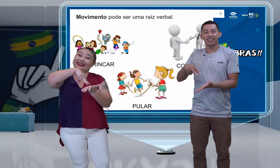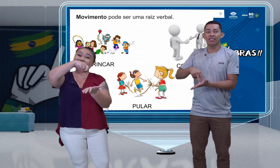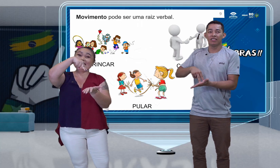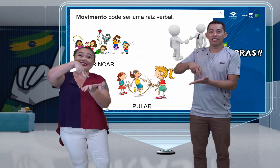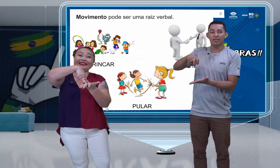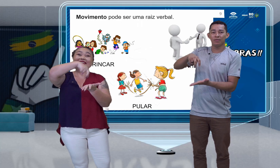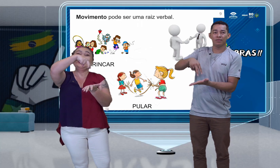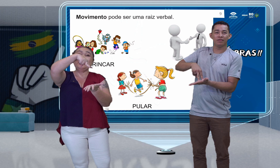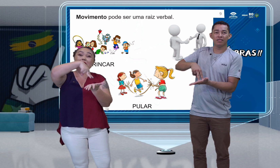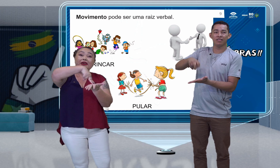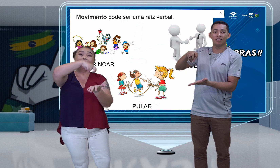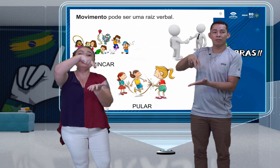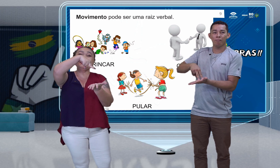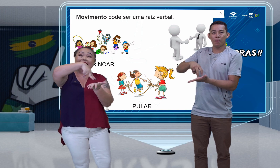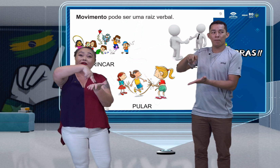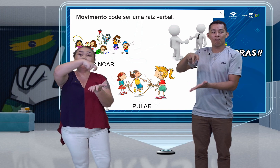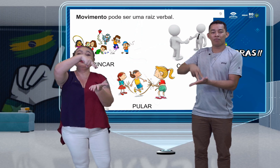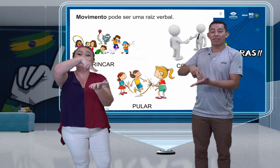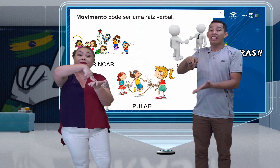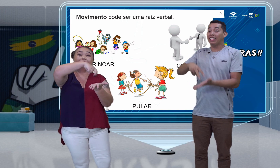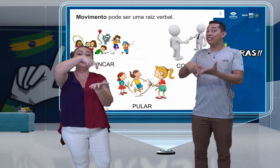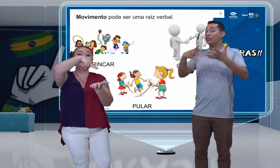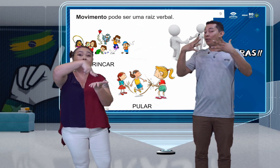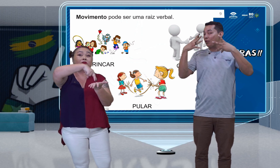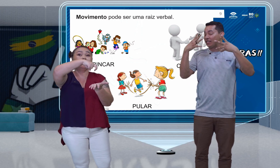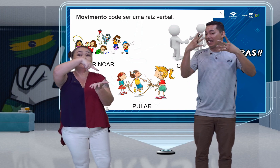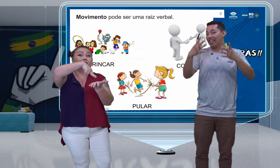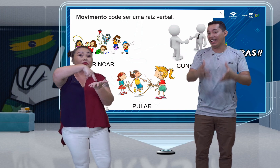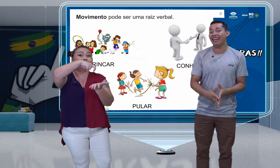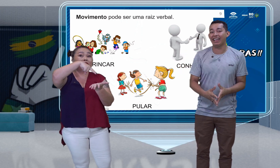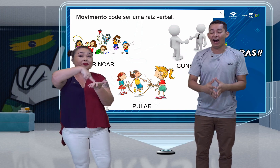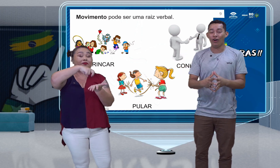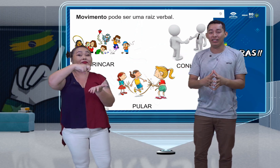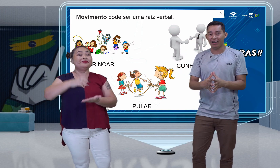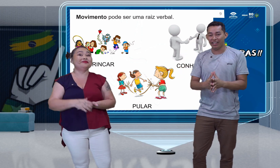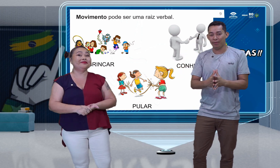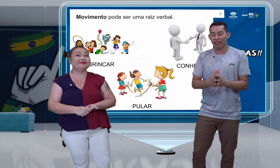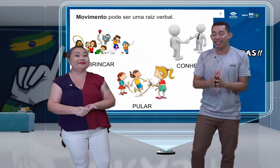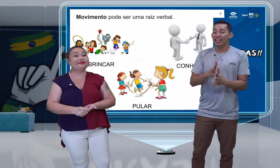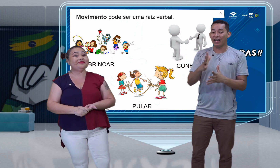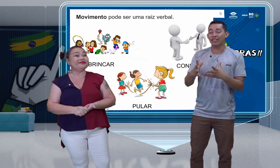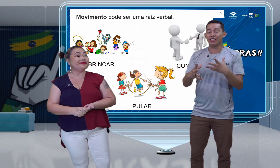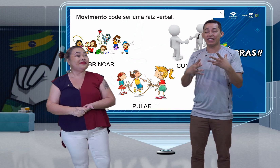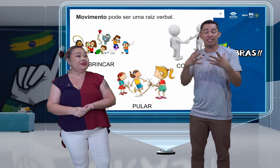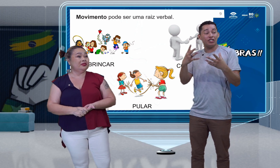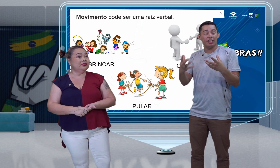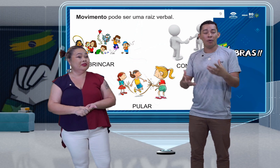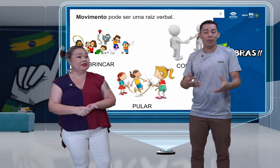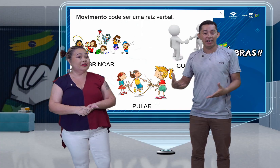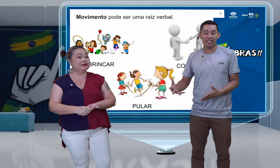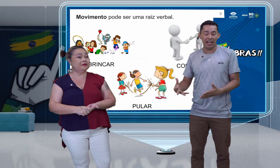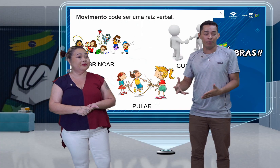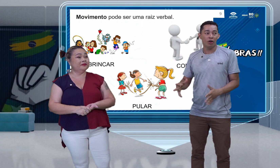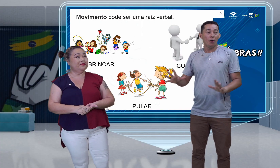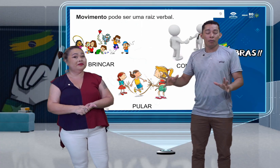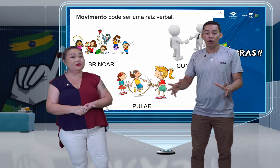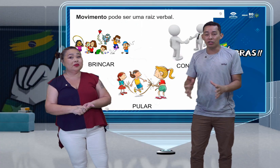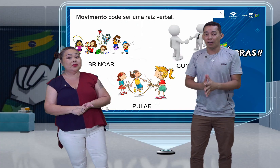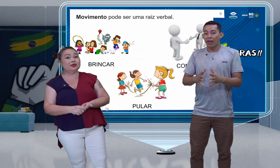isso aí. É o mesmo sinal. Né? Isso que é uma coisa legal na Libras e às vezes a gente não percebe. Poxa, eu